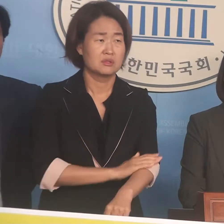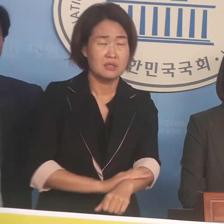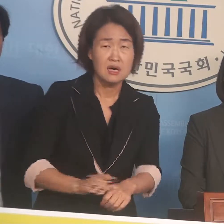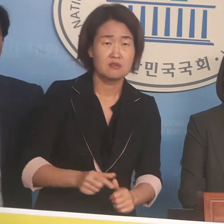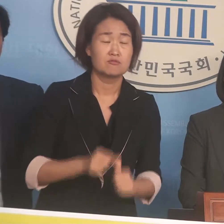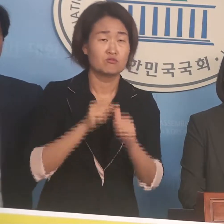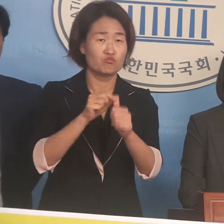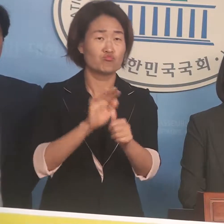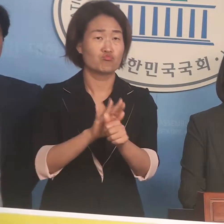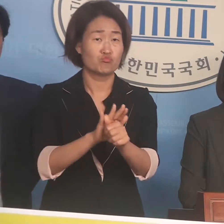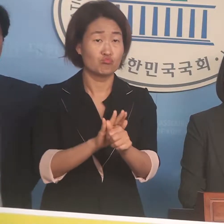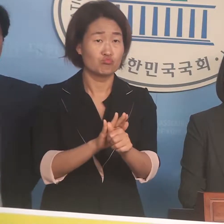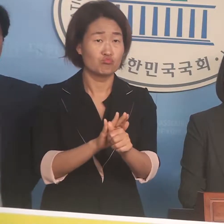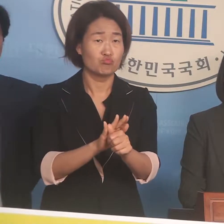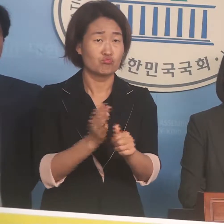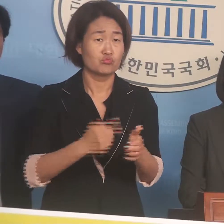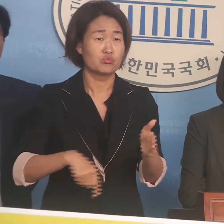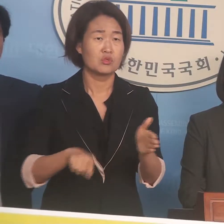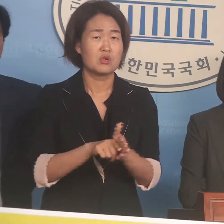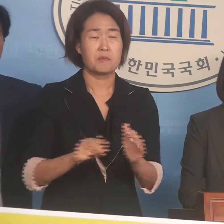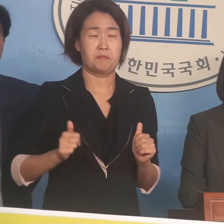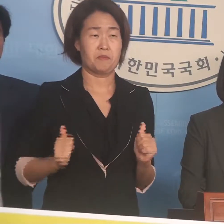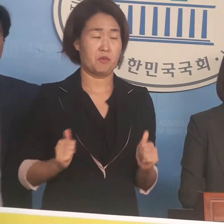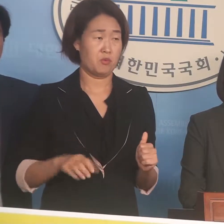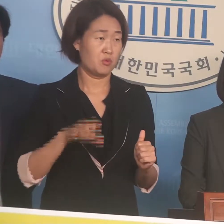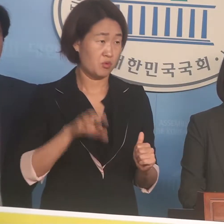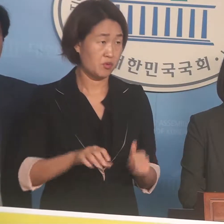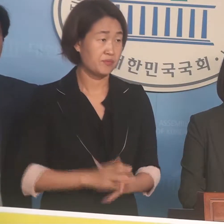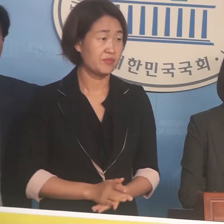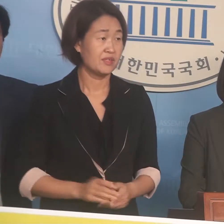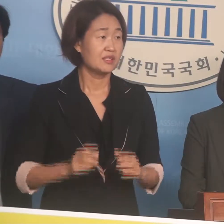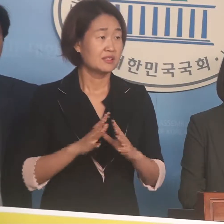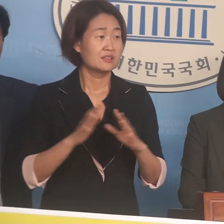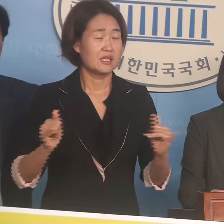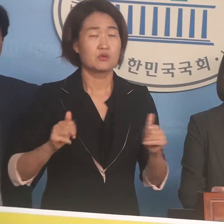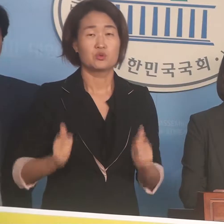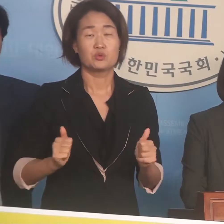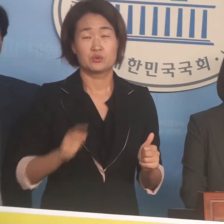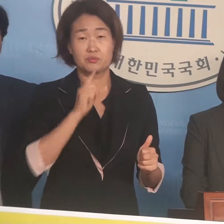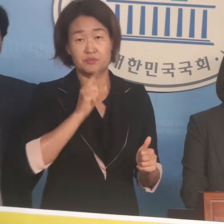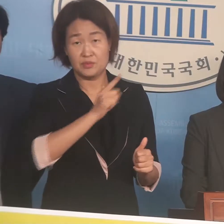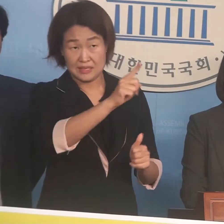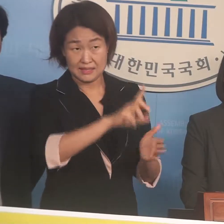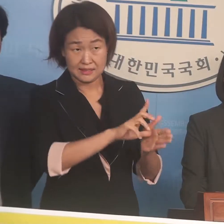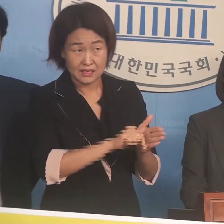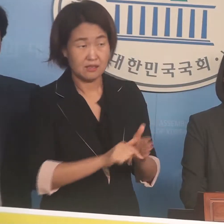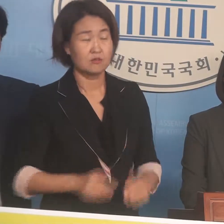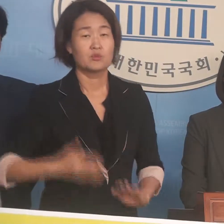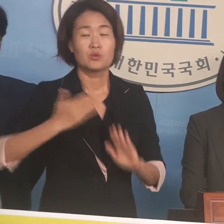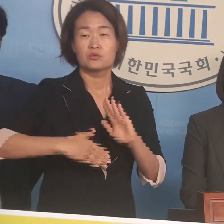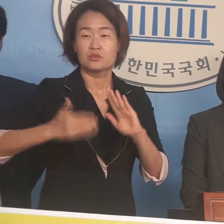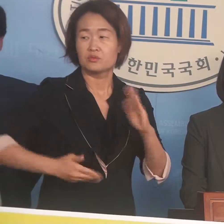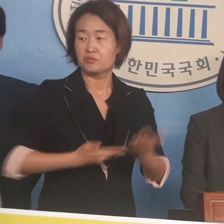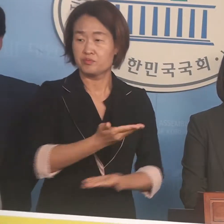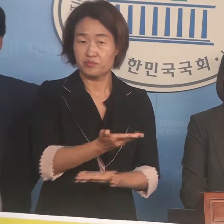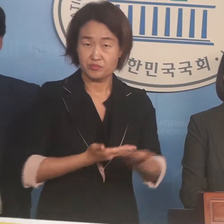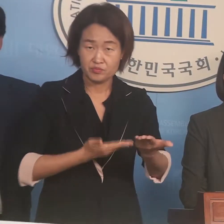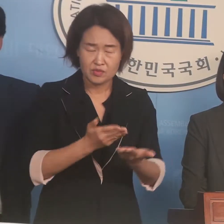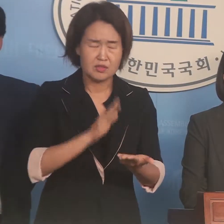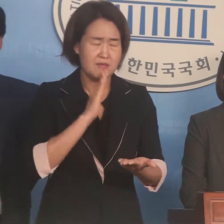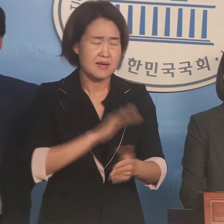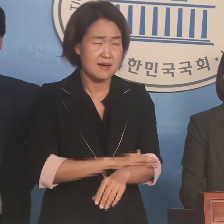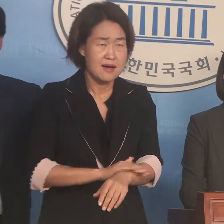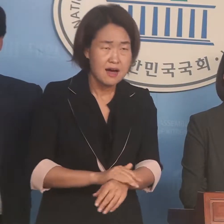구제를 받도록 하기 위해서 법원에서 민사소송이 진행될 때 공정위가 법원의 자료 제출 요청에